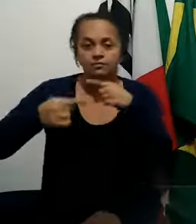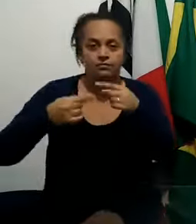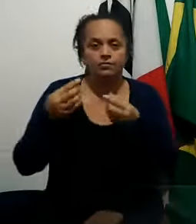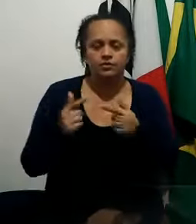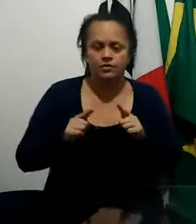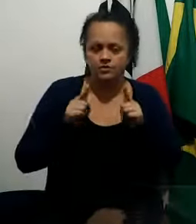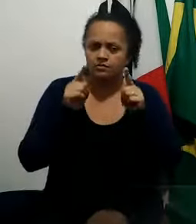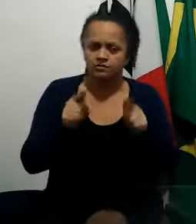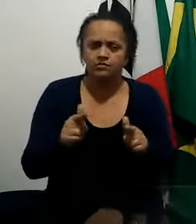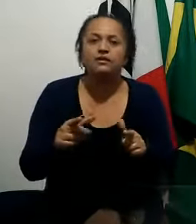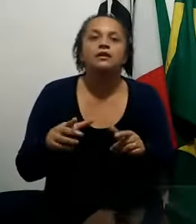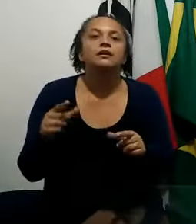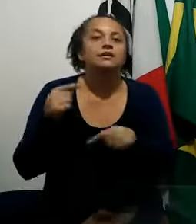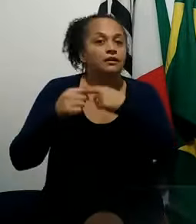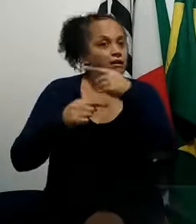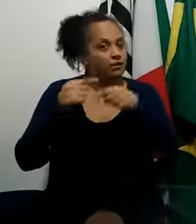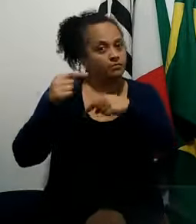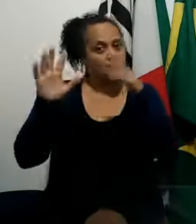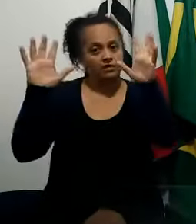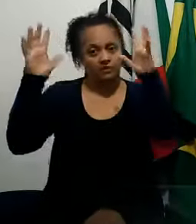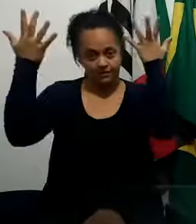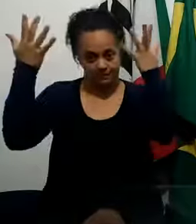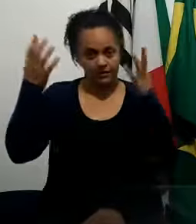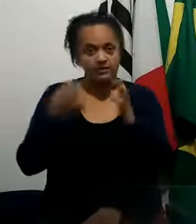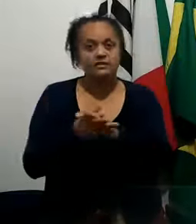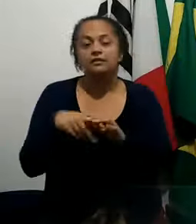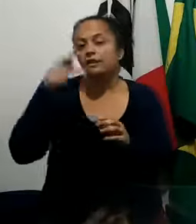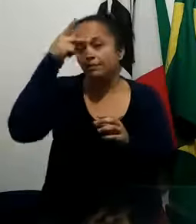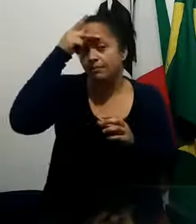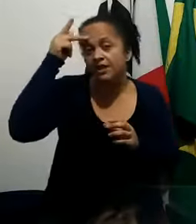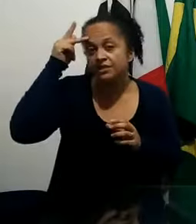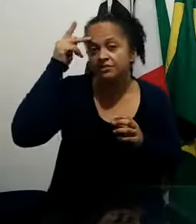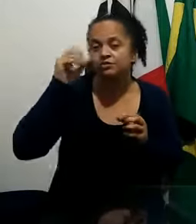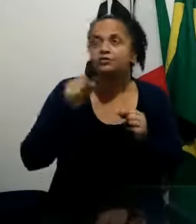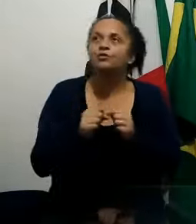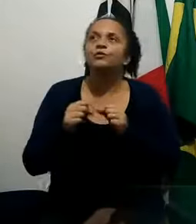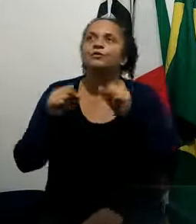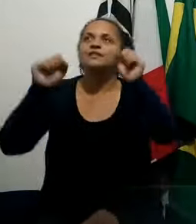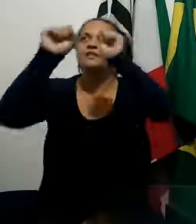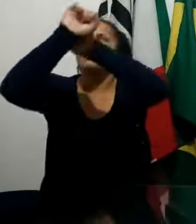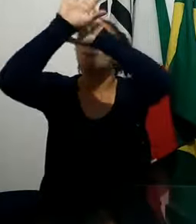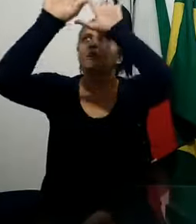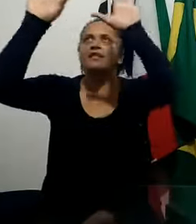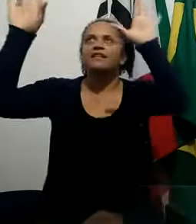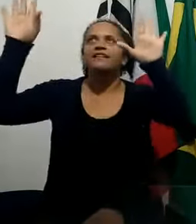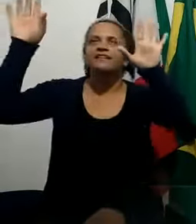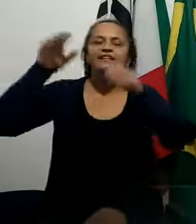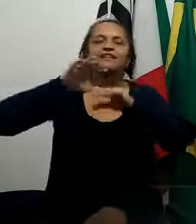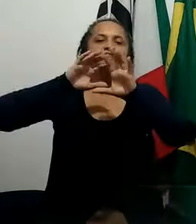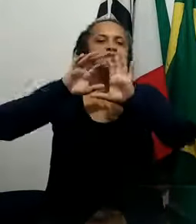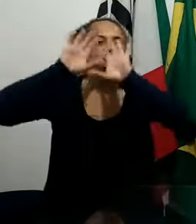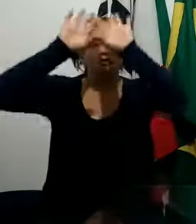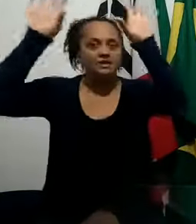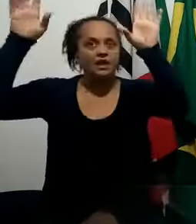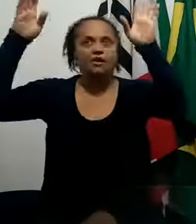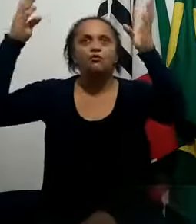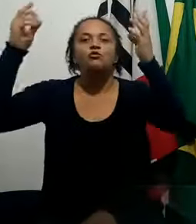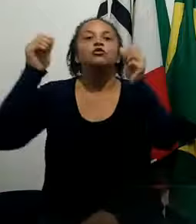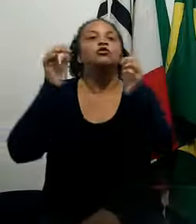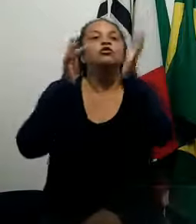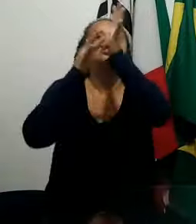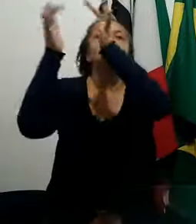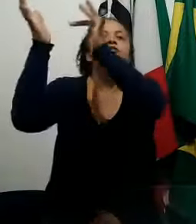do Cordeiro, a igreja glorificada descerá com Cristo para estabelecer o